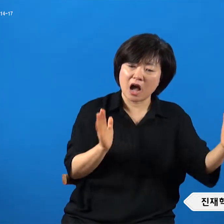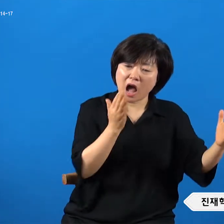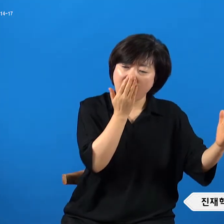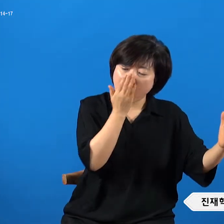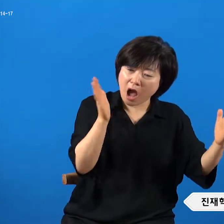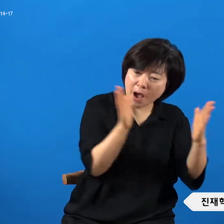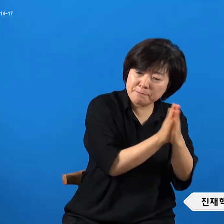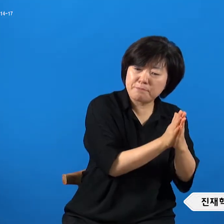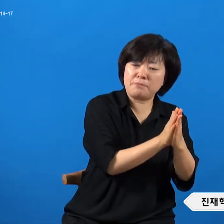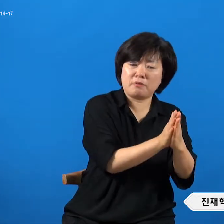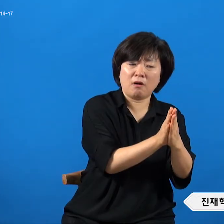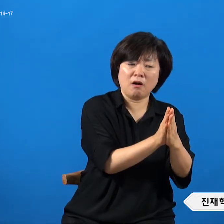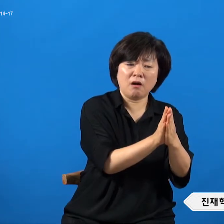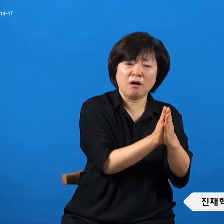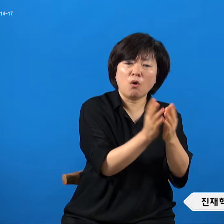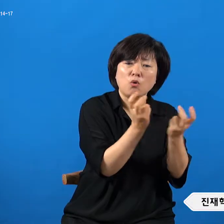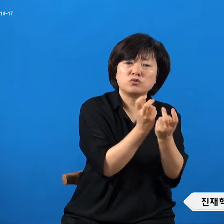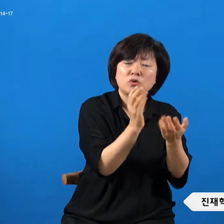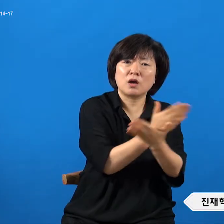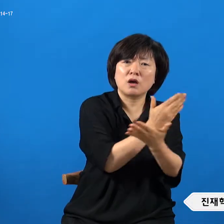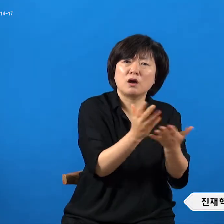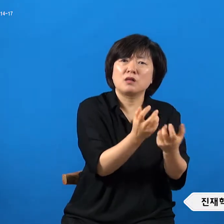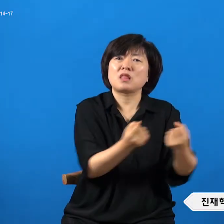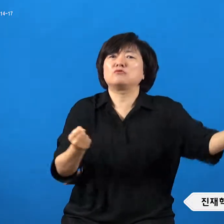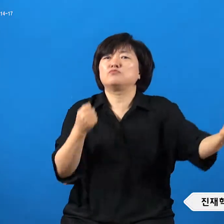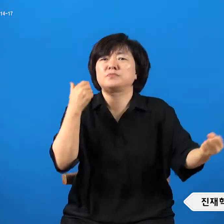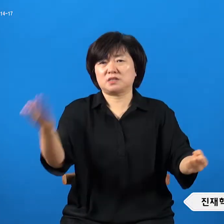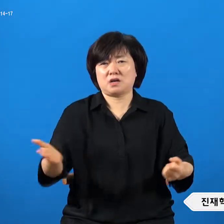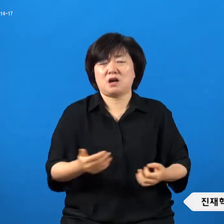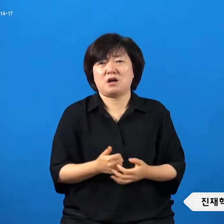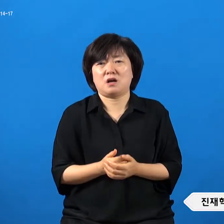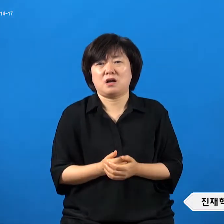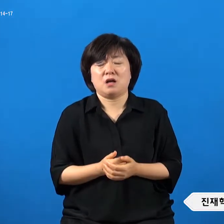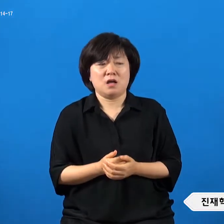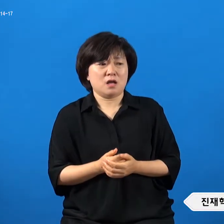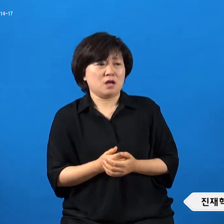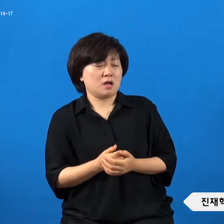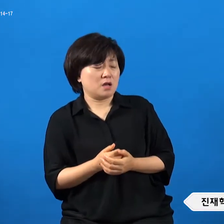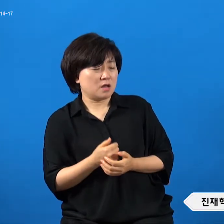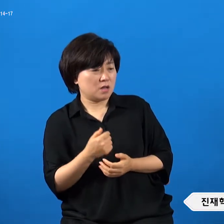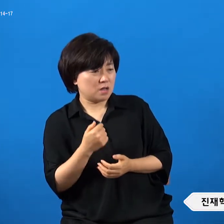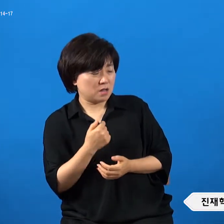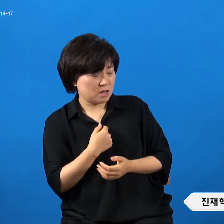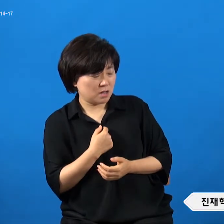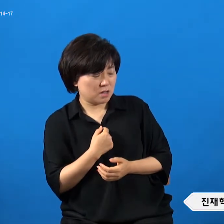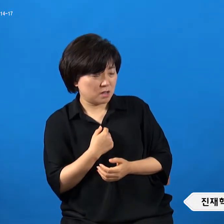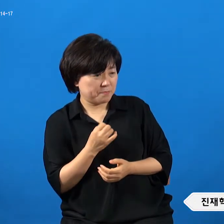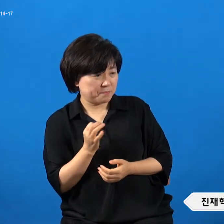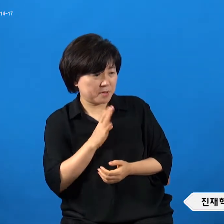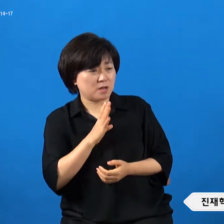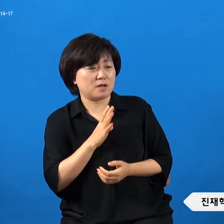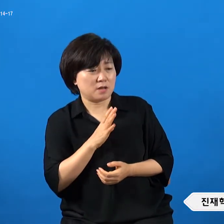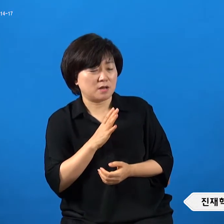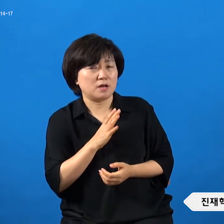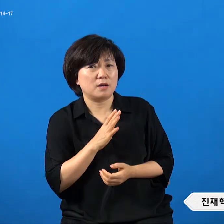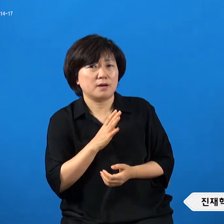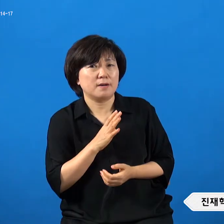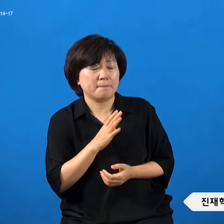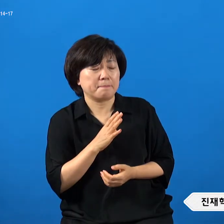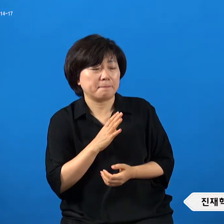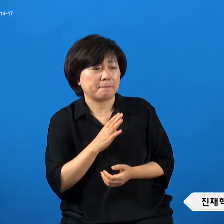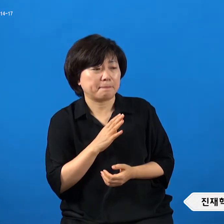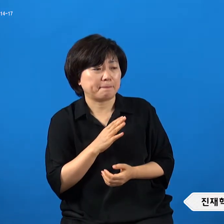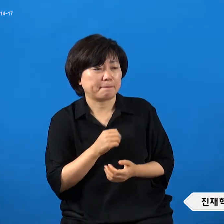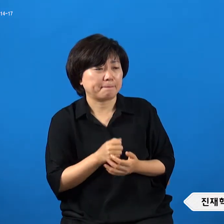질문합니다. 무슬림이 제게 그런 질문을 하는 순간에 제 눈이 번쩍 뜨이기 시작합니다.